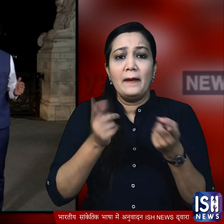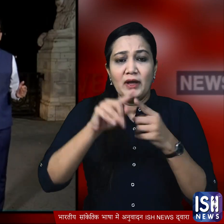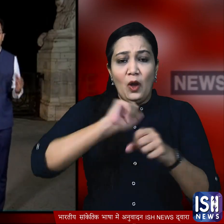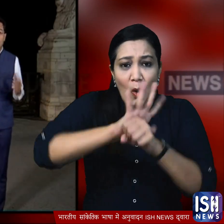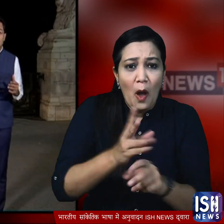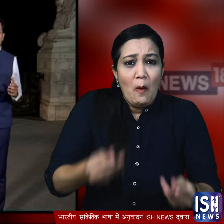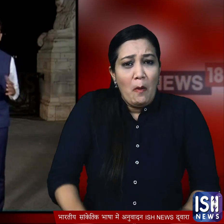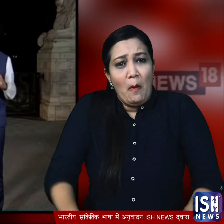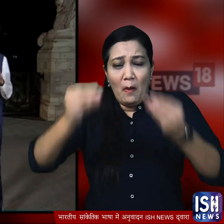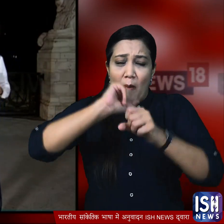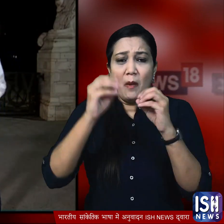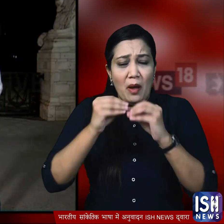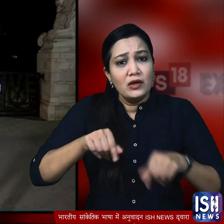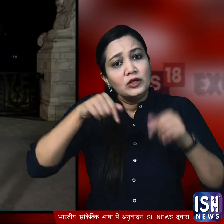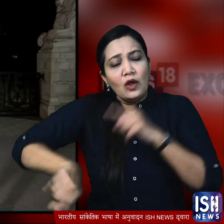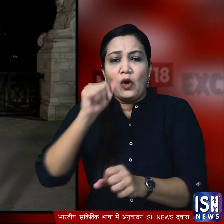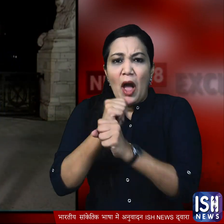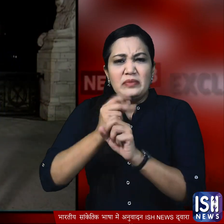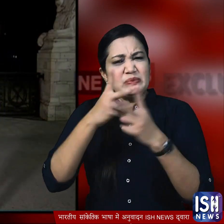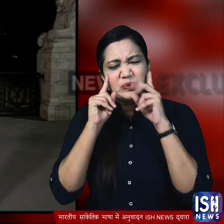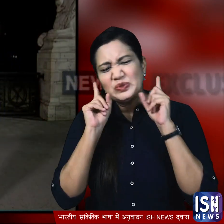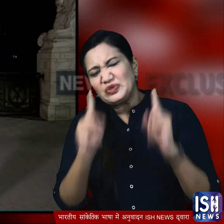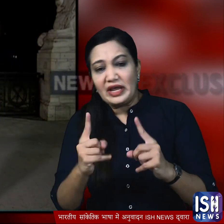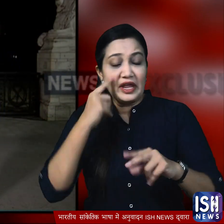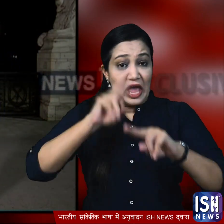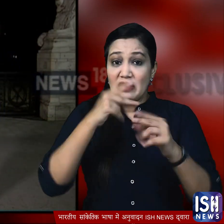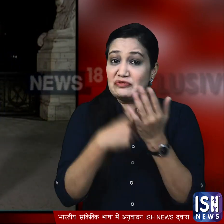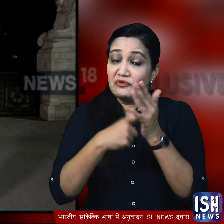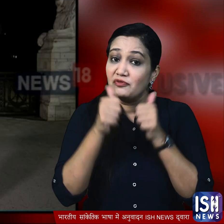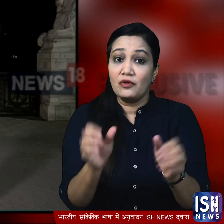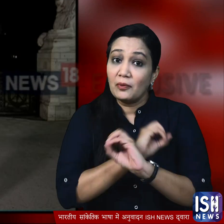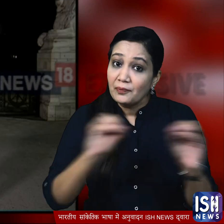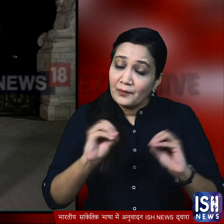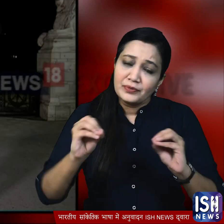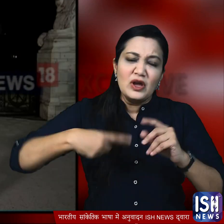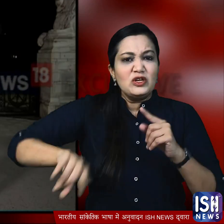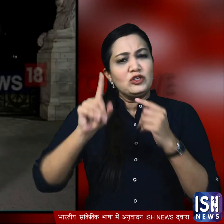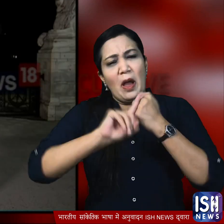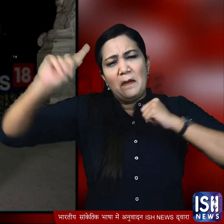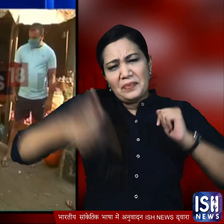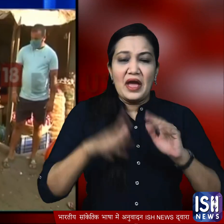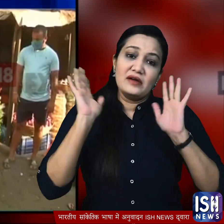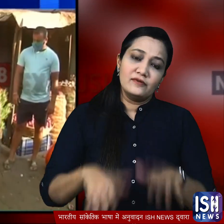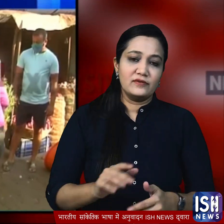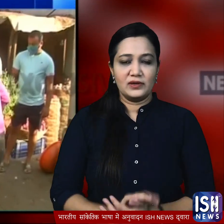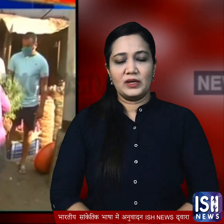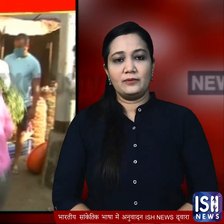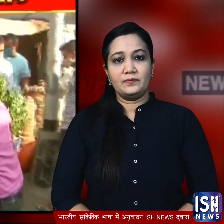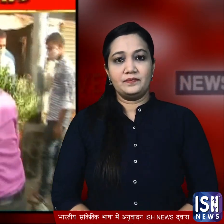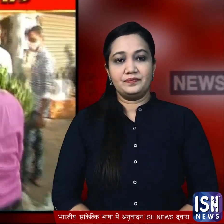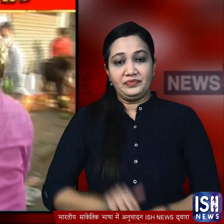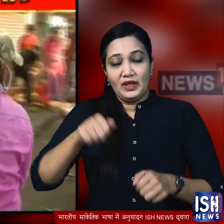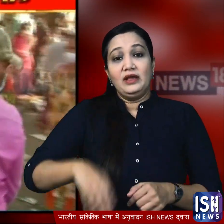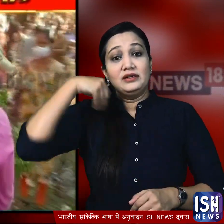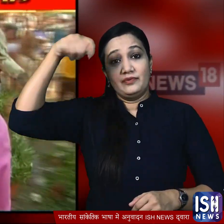तादाद के बीच प्रशासन ने भी सख्ती बरतनी शुरू कर दी है। वहां नियमों का पालन नहीं करने वालों पर कड़ी कार्रवाई की गई, जिसकी